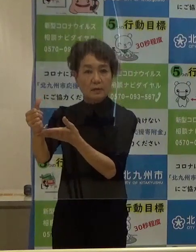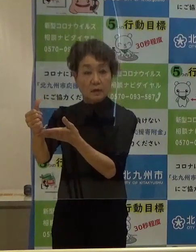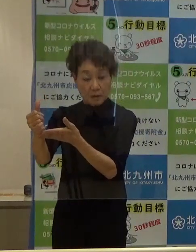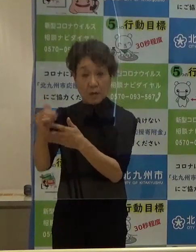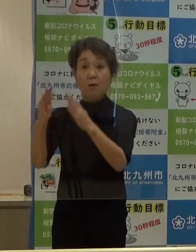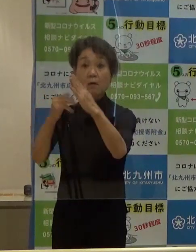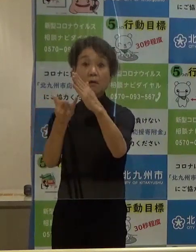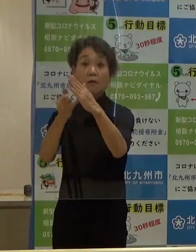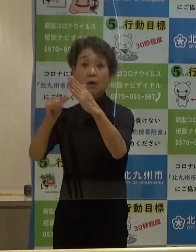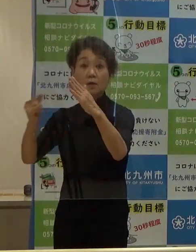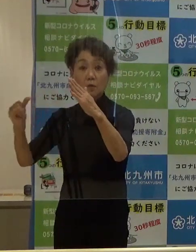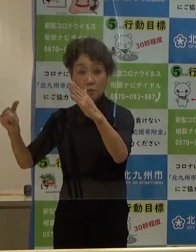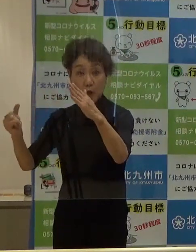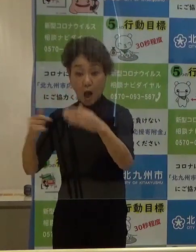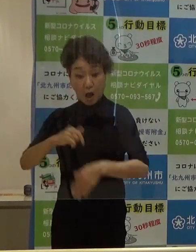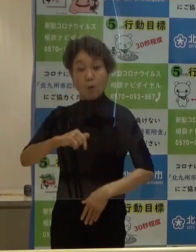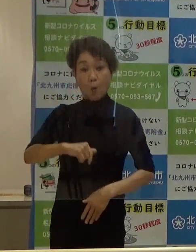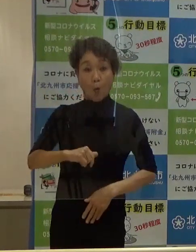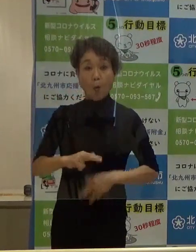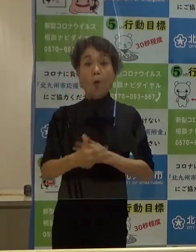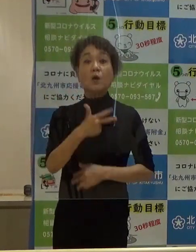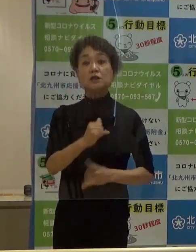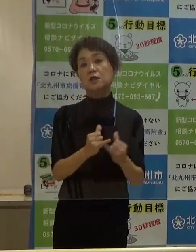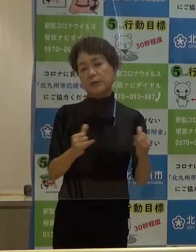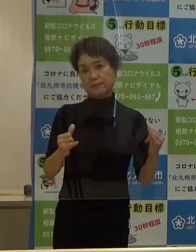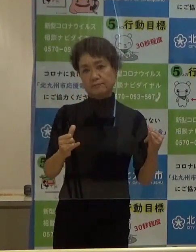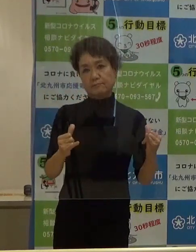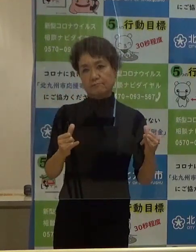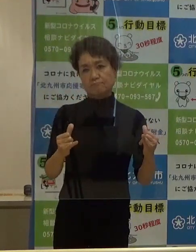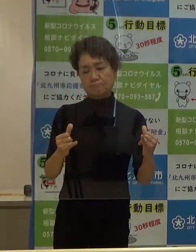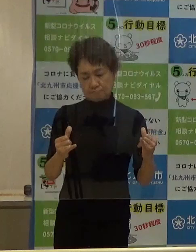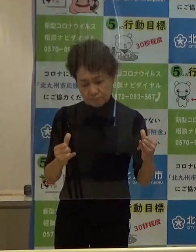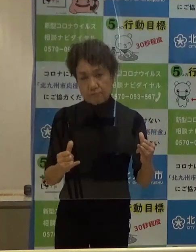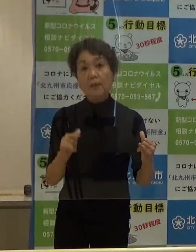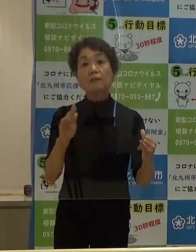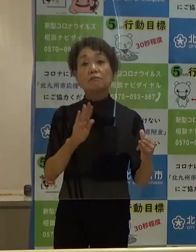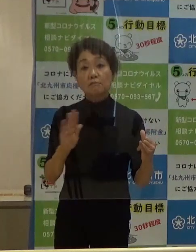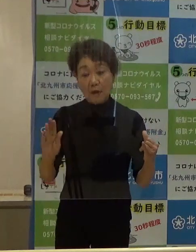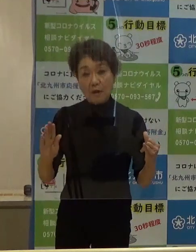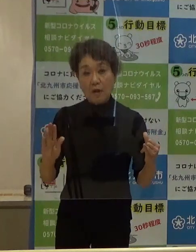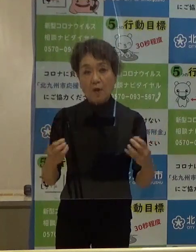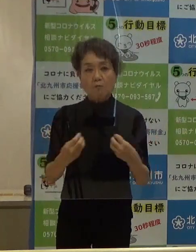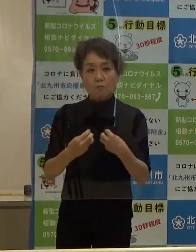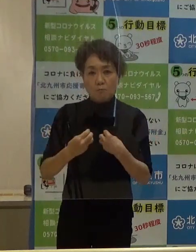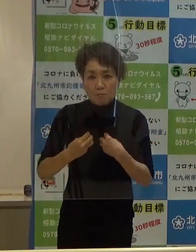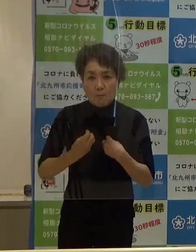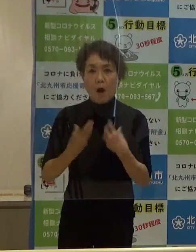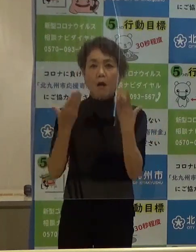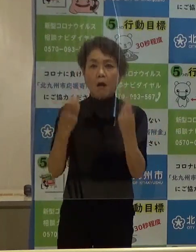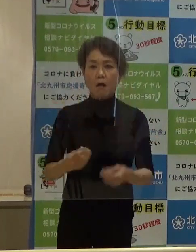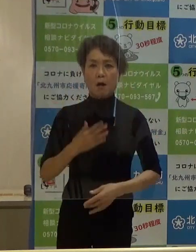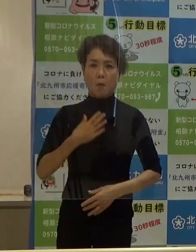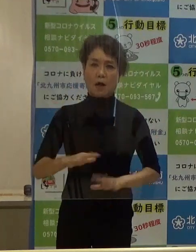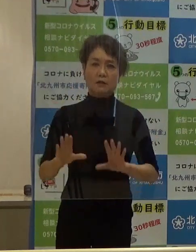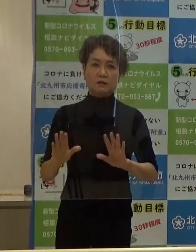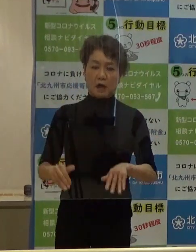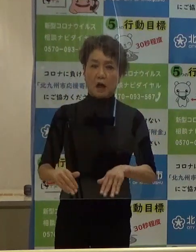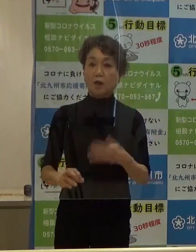家族が北九州市民でありますので、陽性が判明したというふうに、市内、